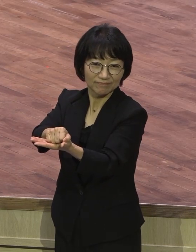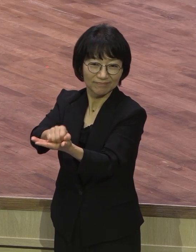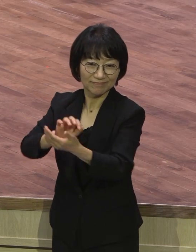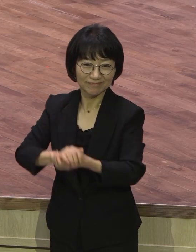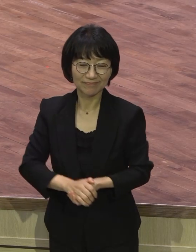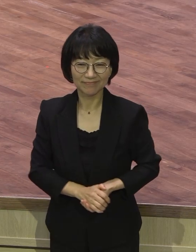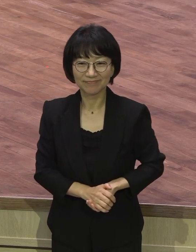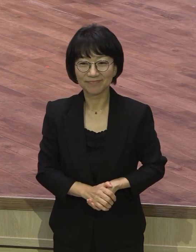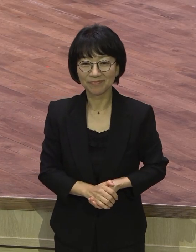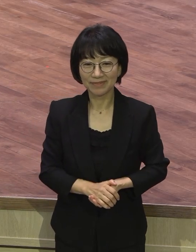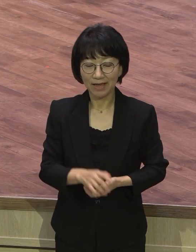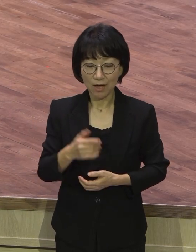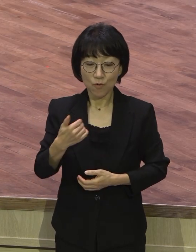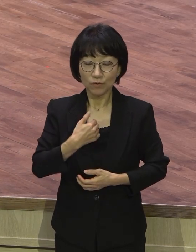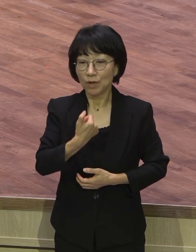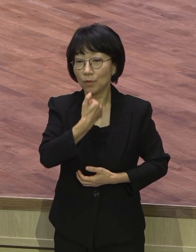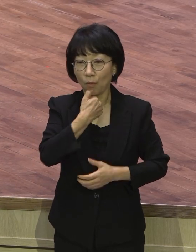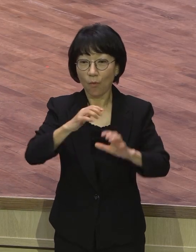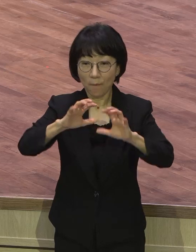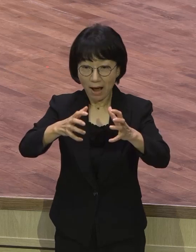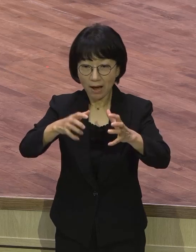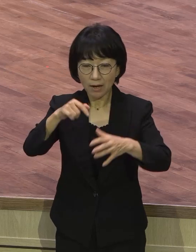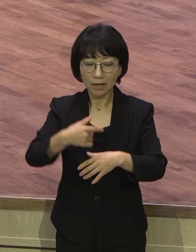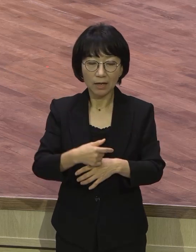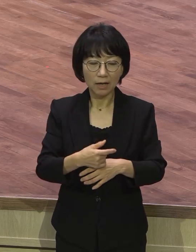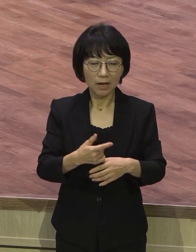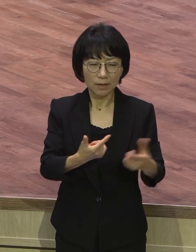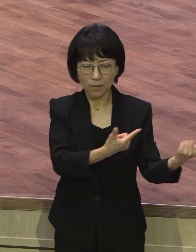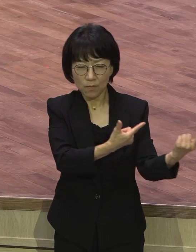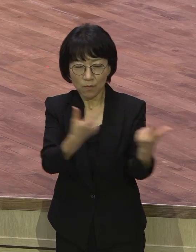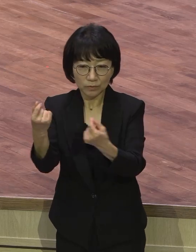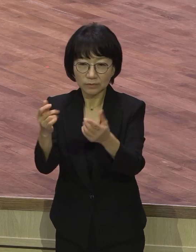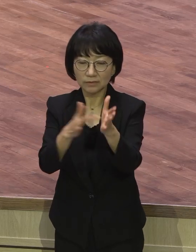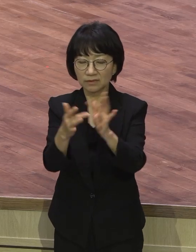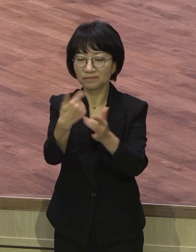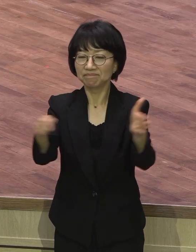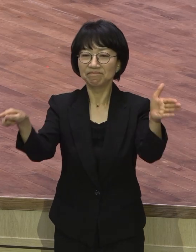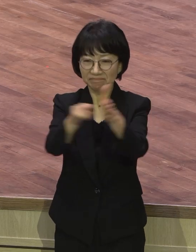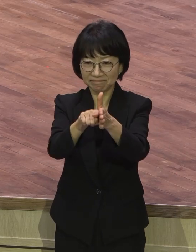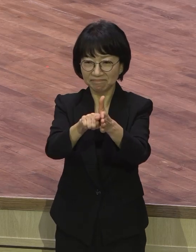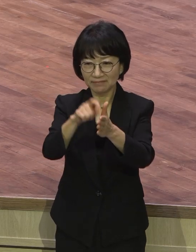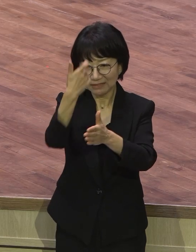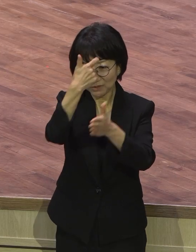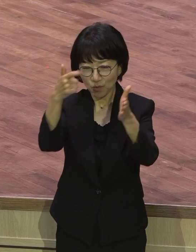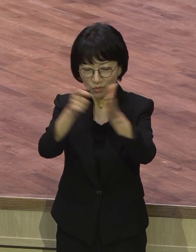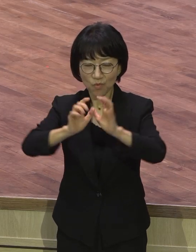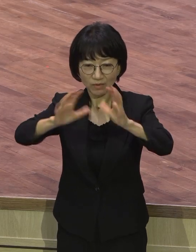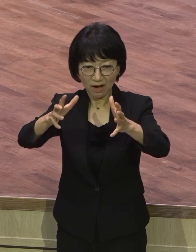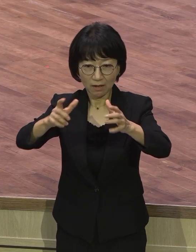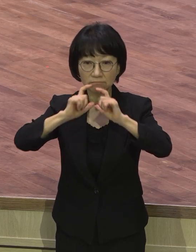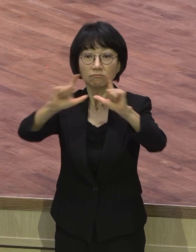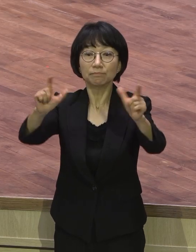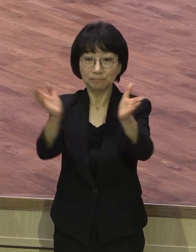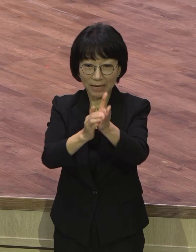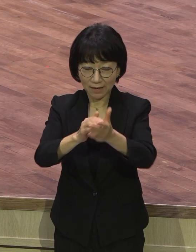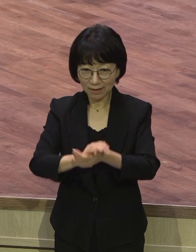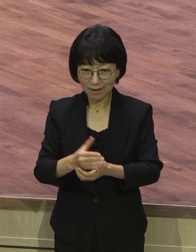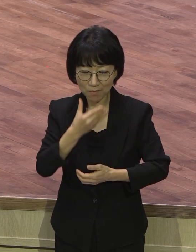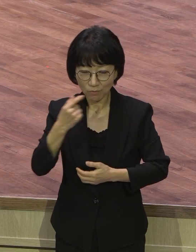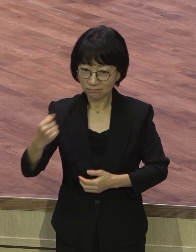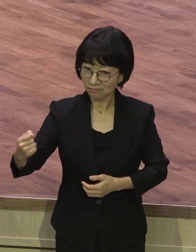기독교 국가다 로마를 황제가 고백할 정도로 다 장악해버렸어요. 복음은 능력이 있습니다.